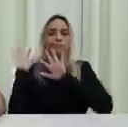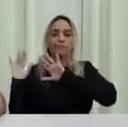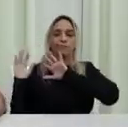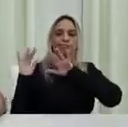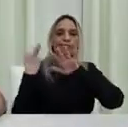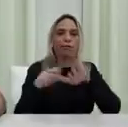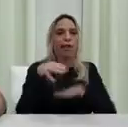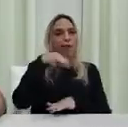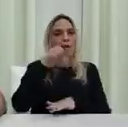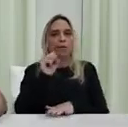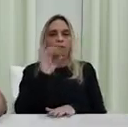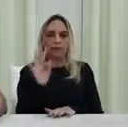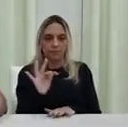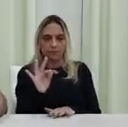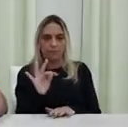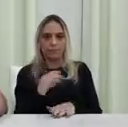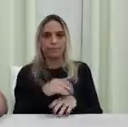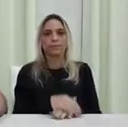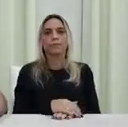meus amigos do MST.